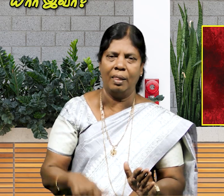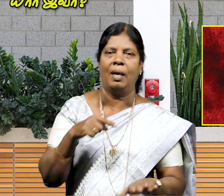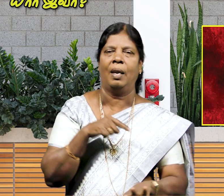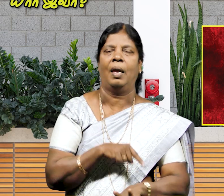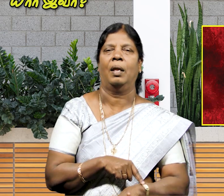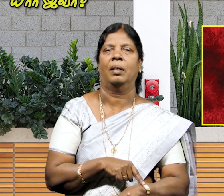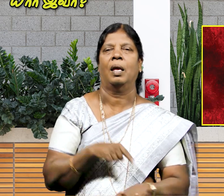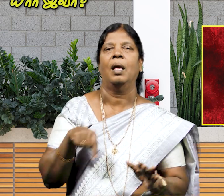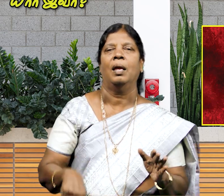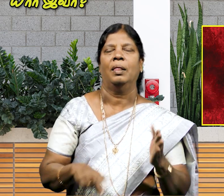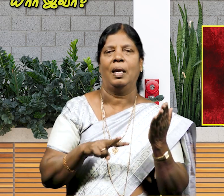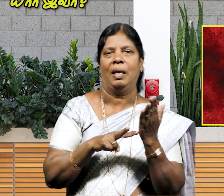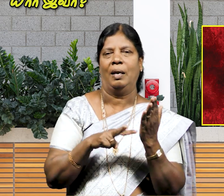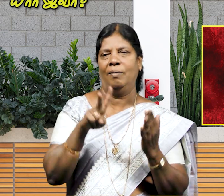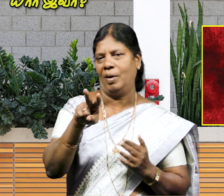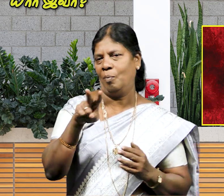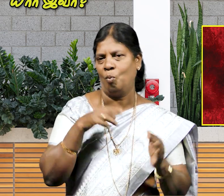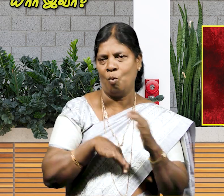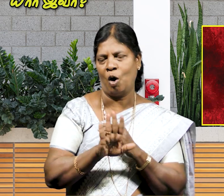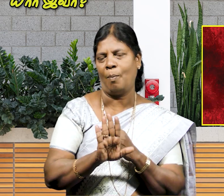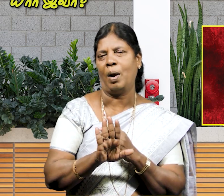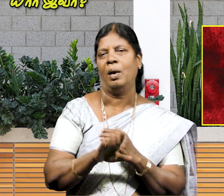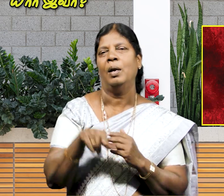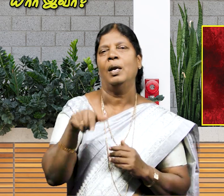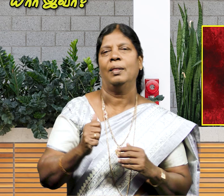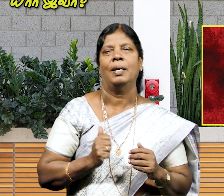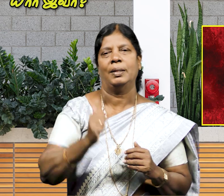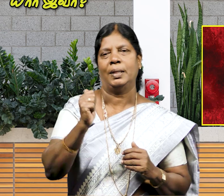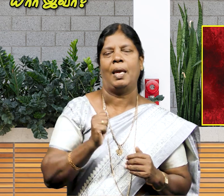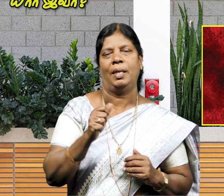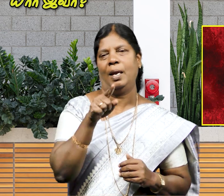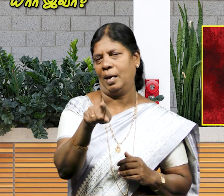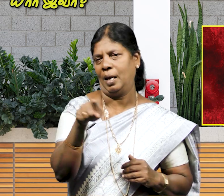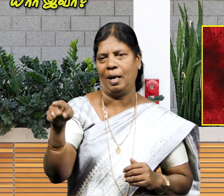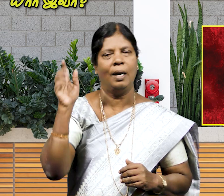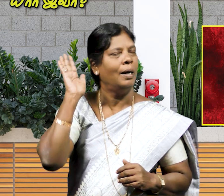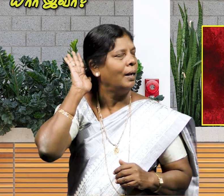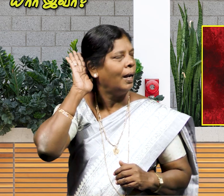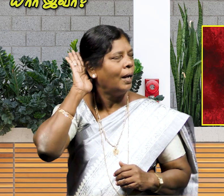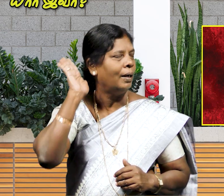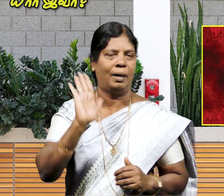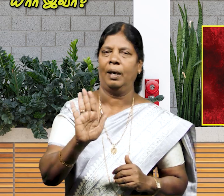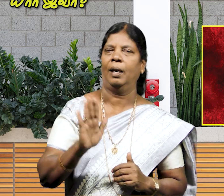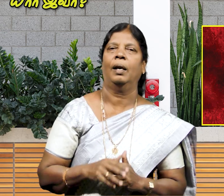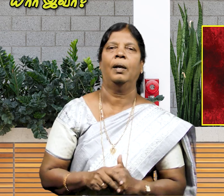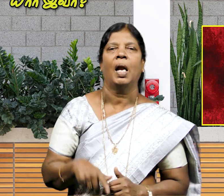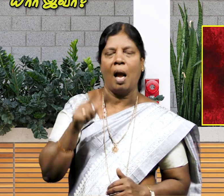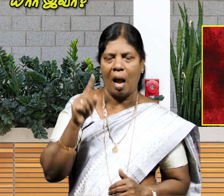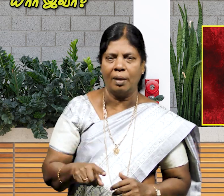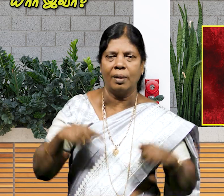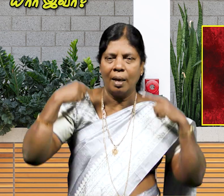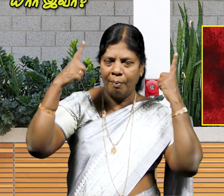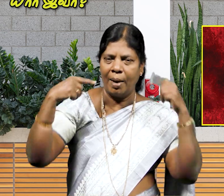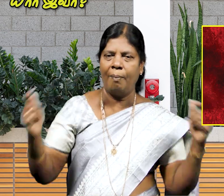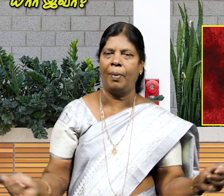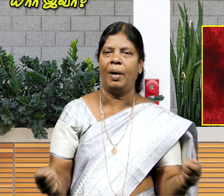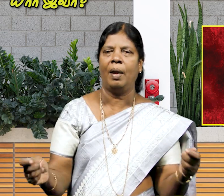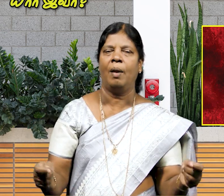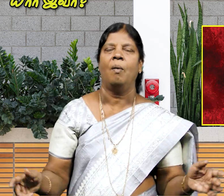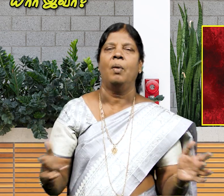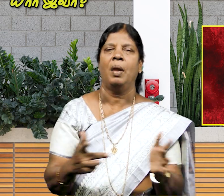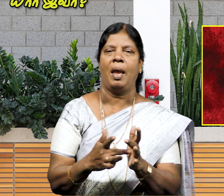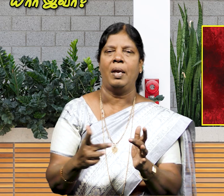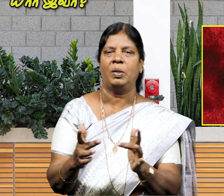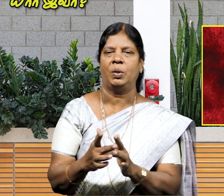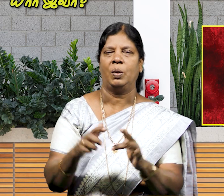நிரூபிப்பதற்காகத்தான் இந்த நேரத்தில் இந்த ஊடகத்தின் வாயிலாக இந்த செய்தியை நீங்கள் கேட்டுக்கொண்டிருக்கிறீர்கள். அந்த